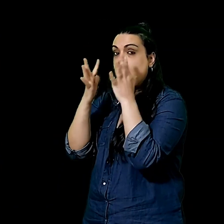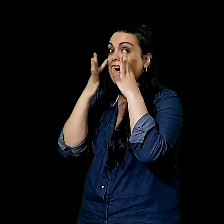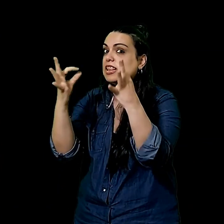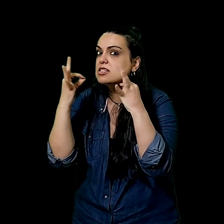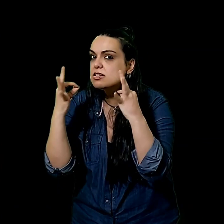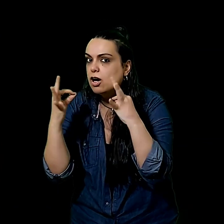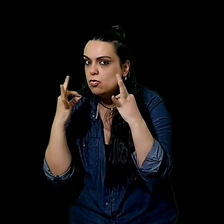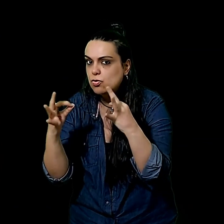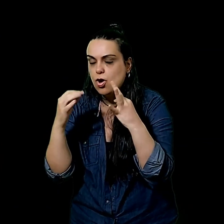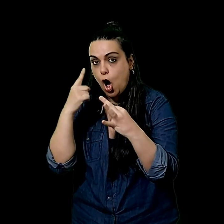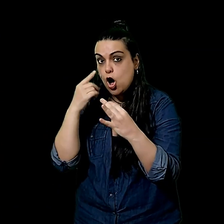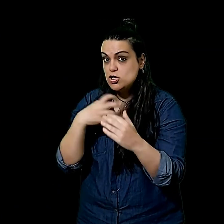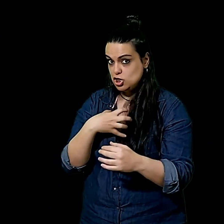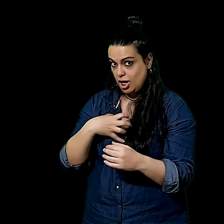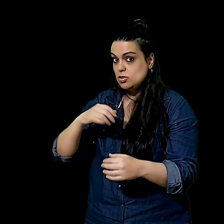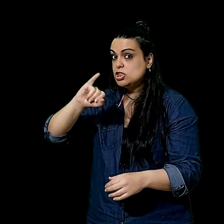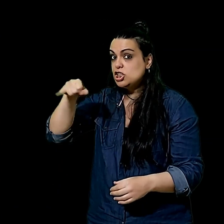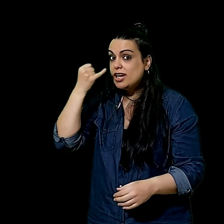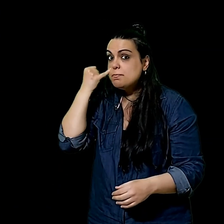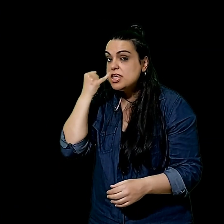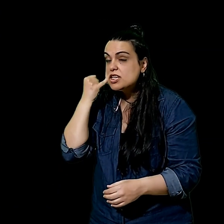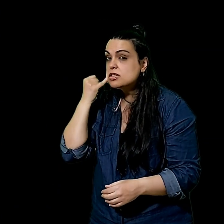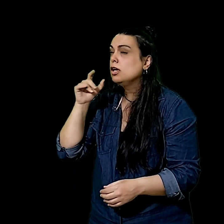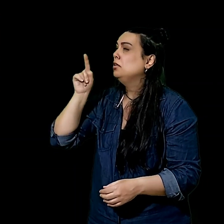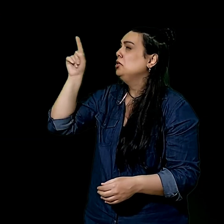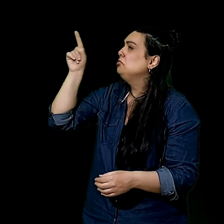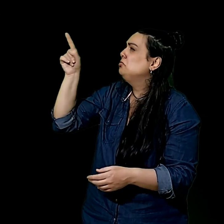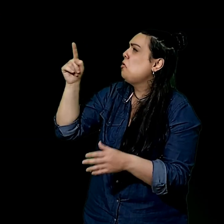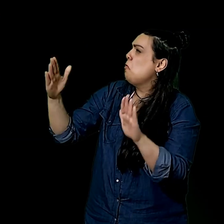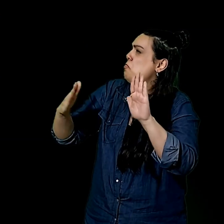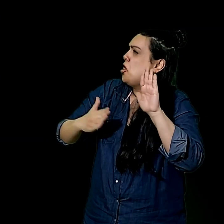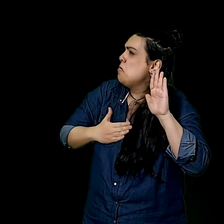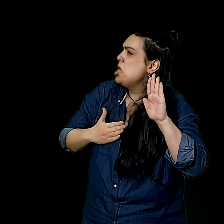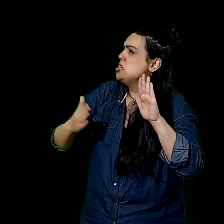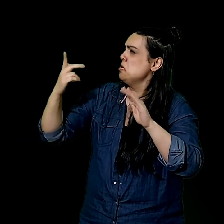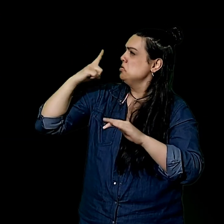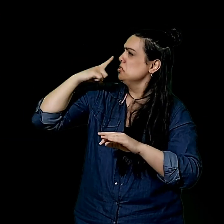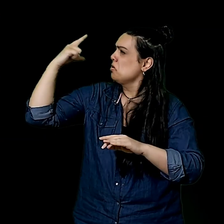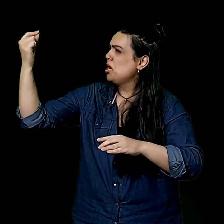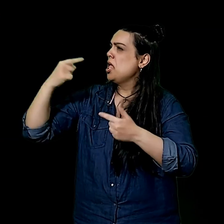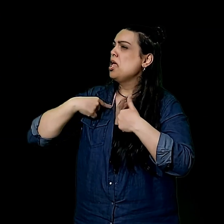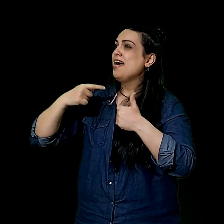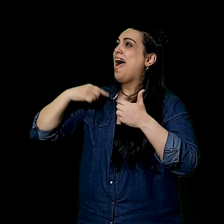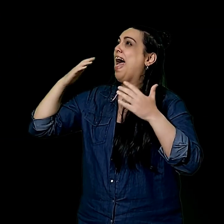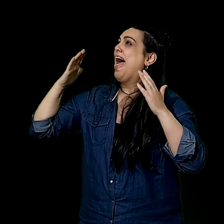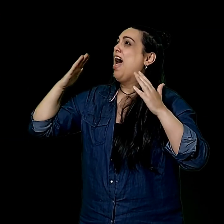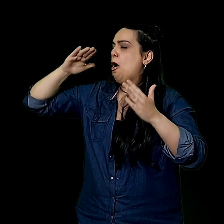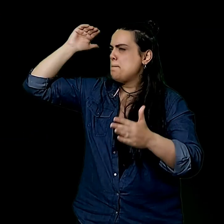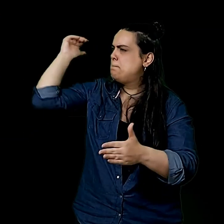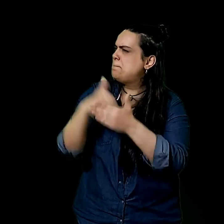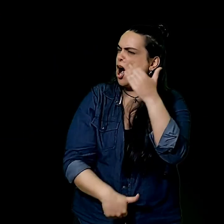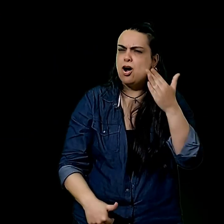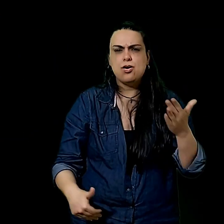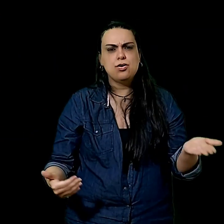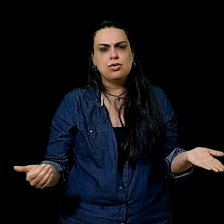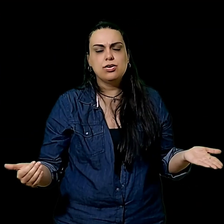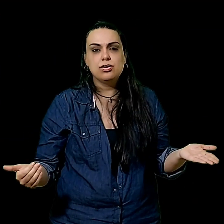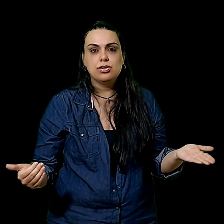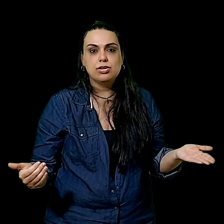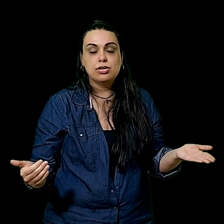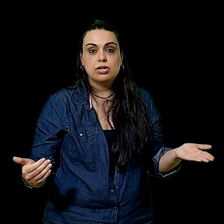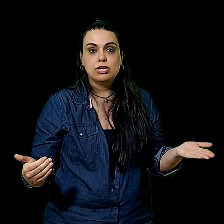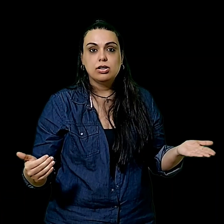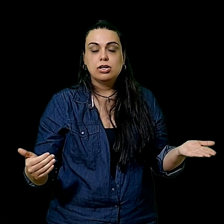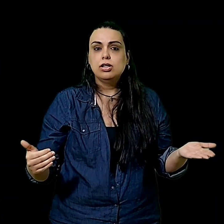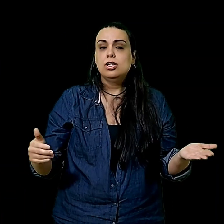para a gente fechar nesse diálogo de Jeremias. Ele me disse, tu me iludiste e iludido eu fiquei. Por quê? Porque quando o Senhor me